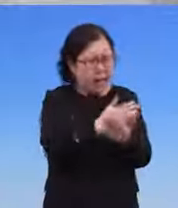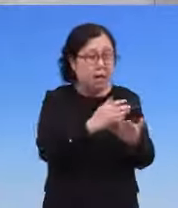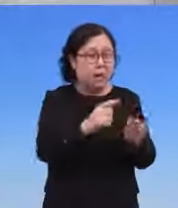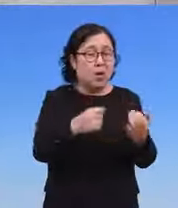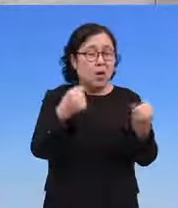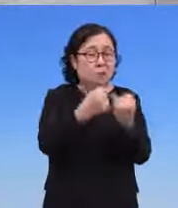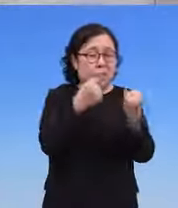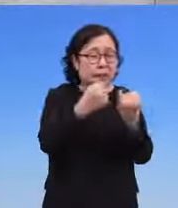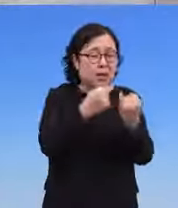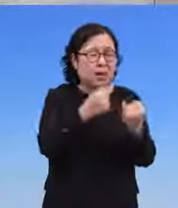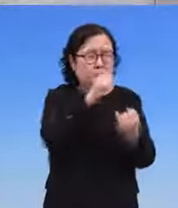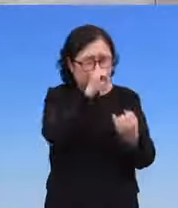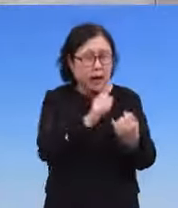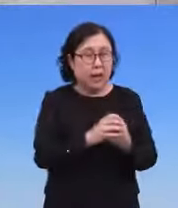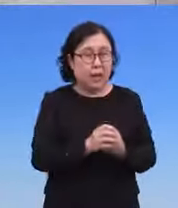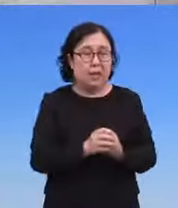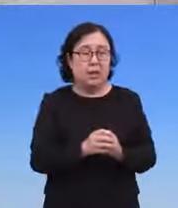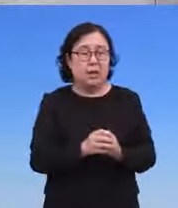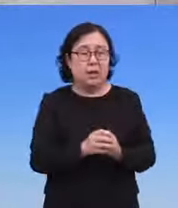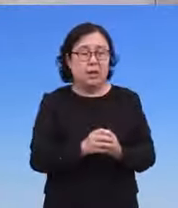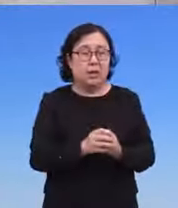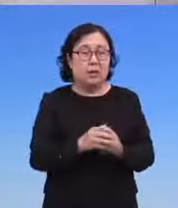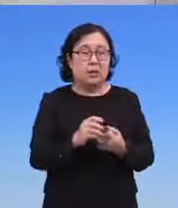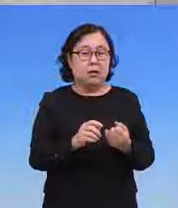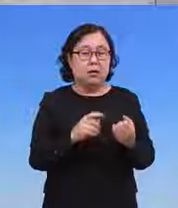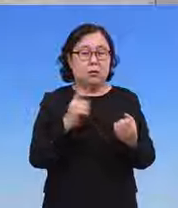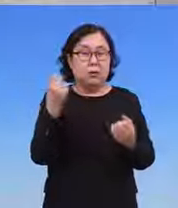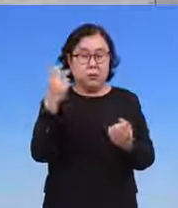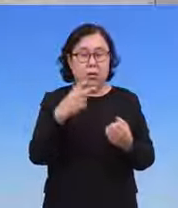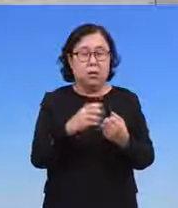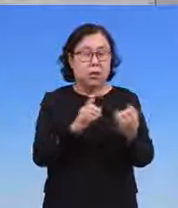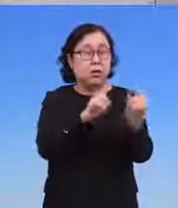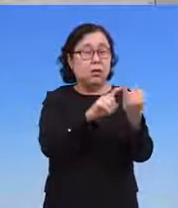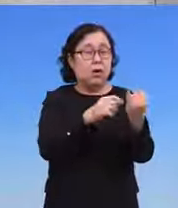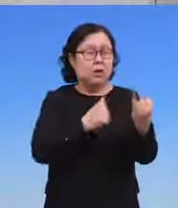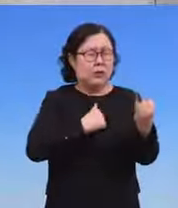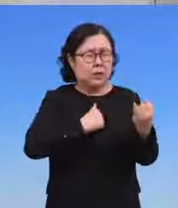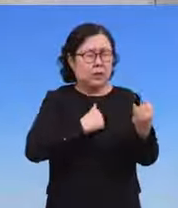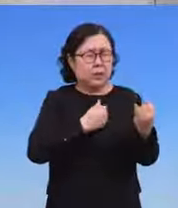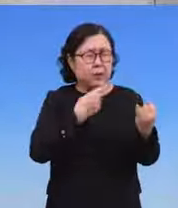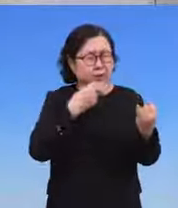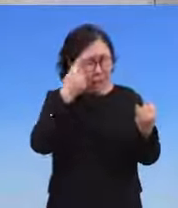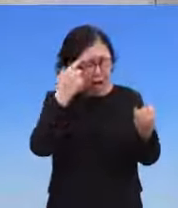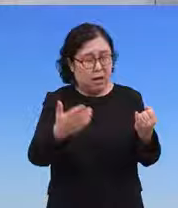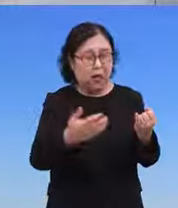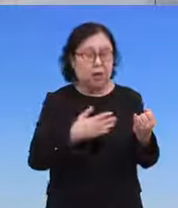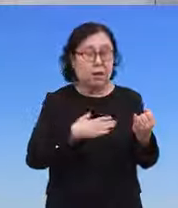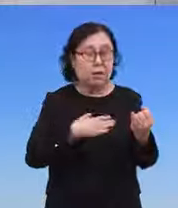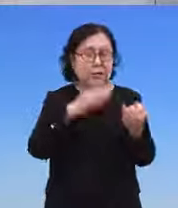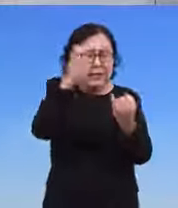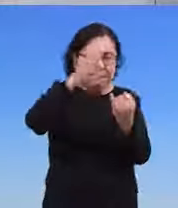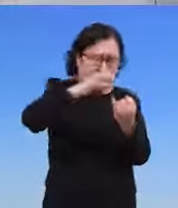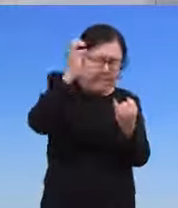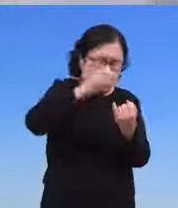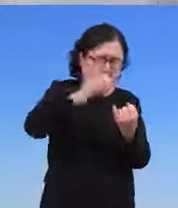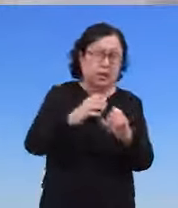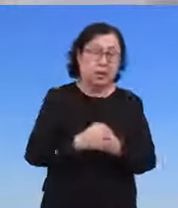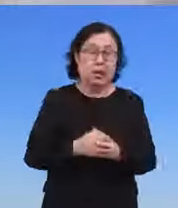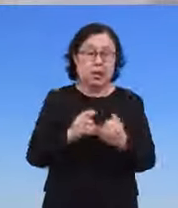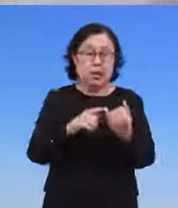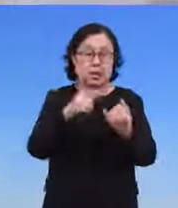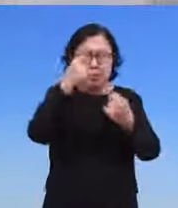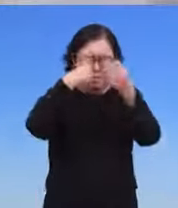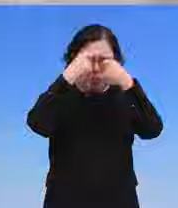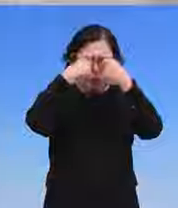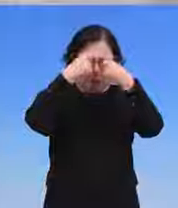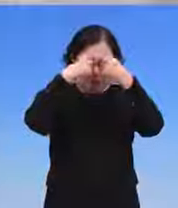마라 그랬잖아. 그 두들겨 맞는 게 그렇게 좋니? 그리고 또 넌 자존심도 없어? 막